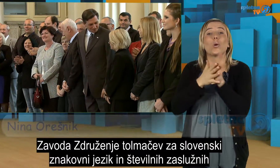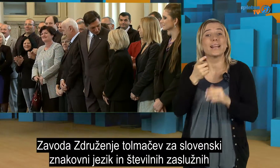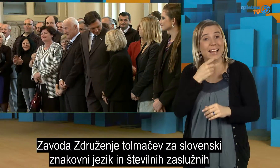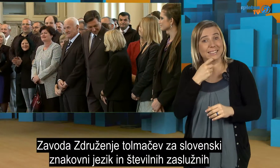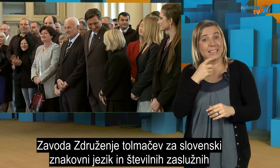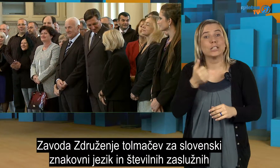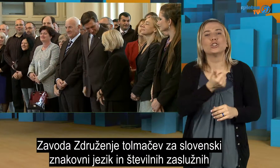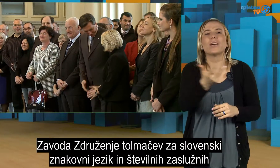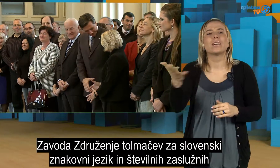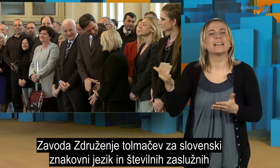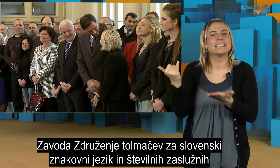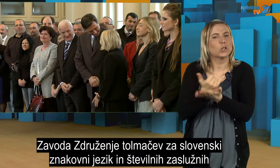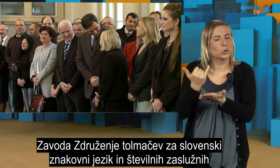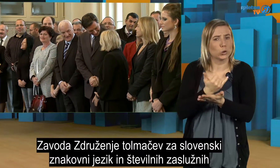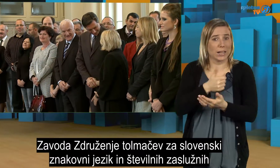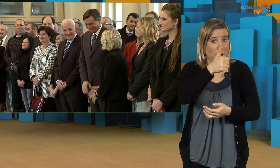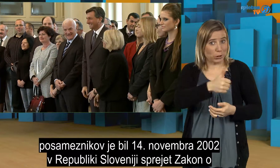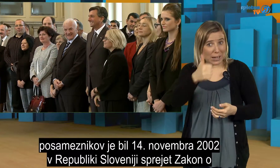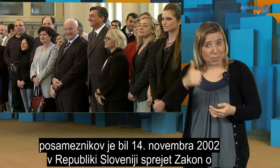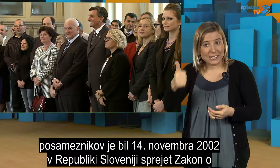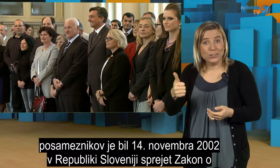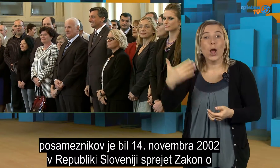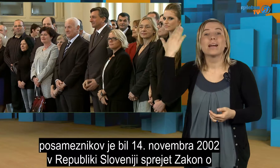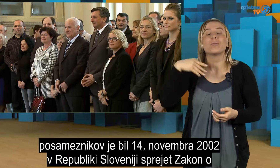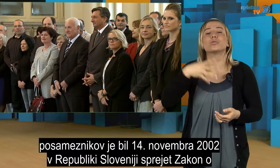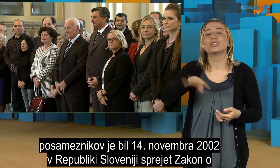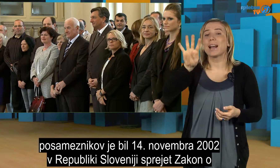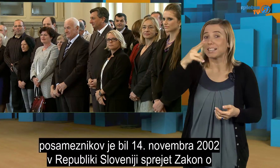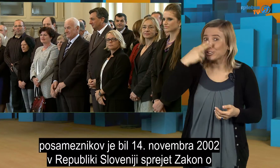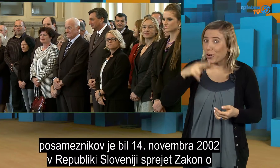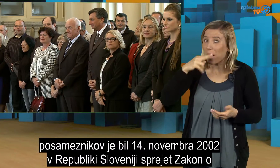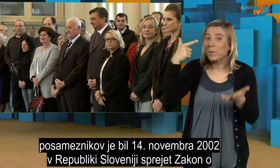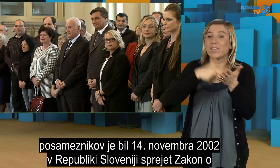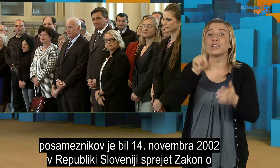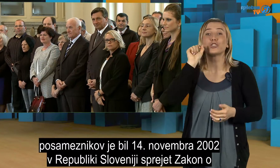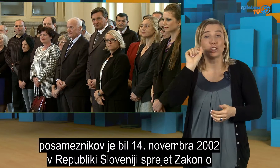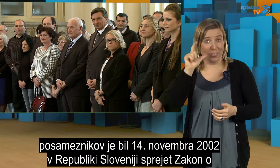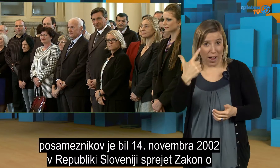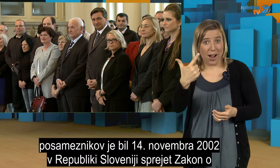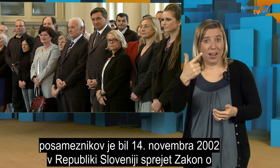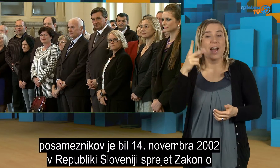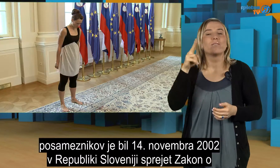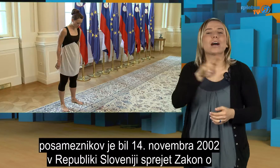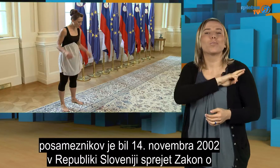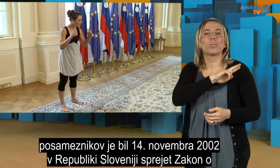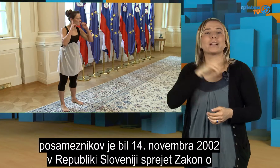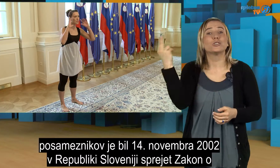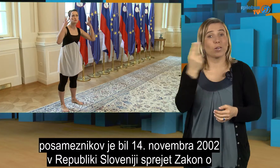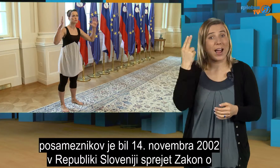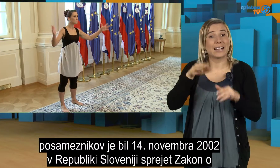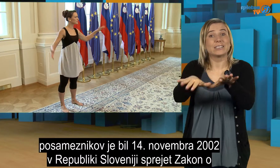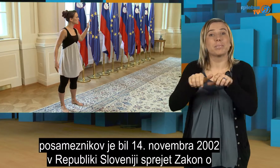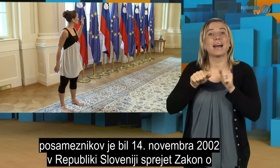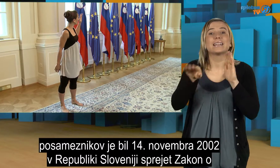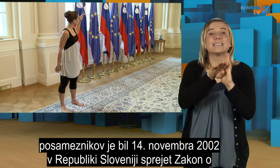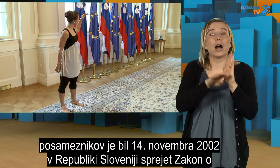in številnih zaslužnih posameznikov je bil 14. novembra 2002 v Republiki Sloveniji sprejet zakon o